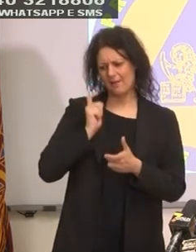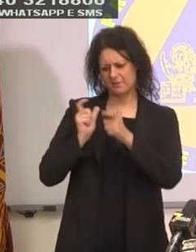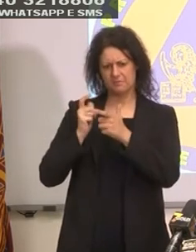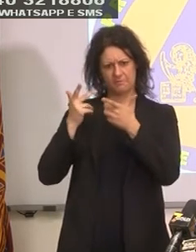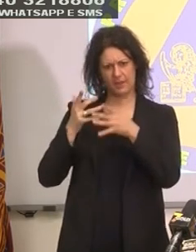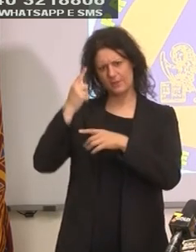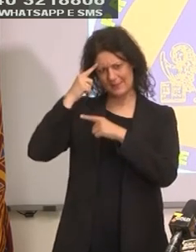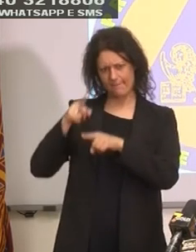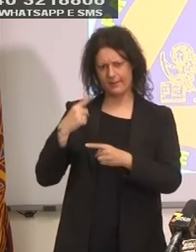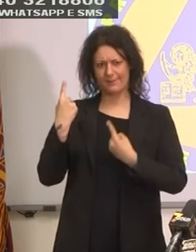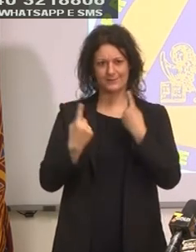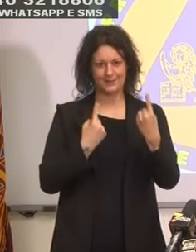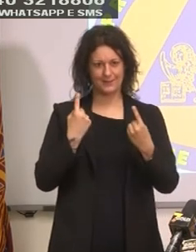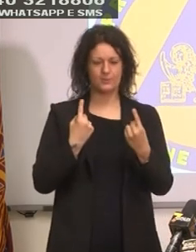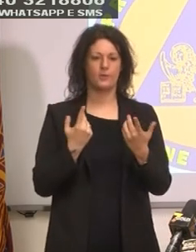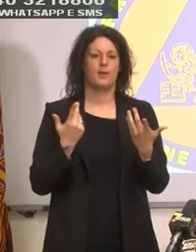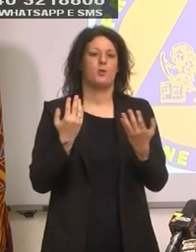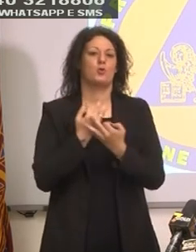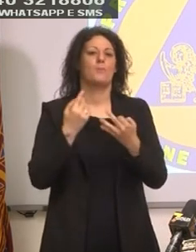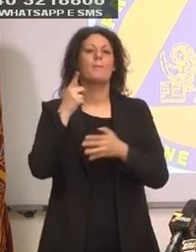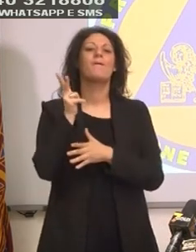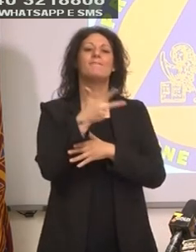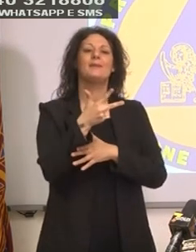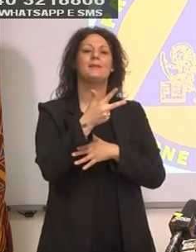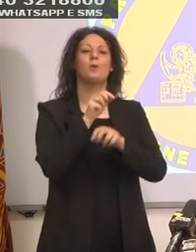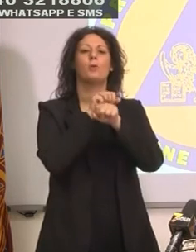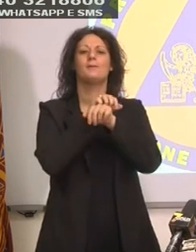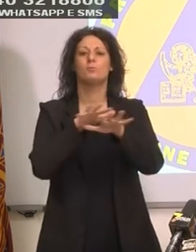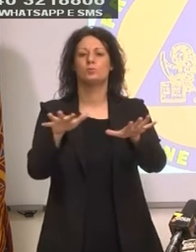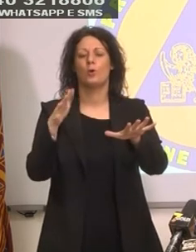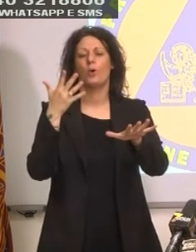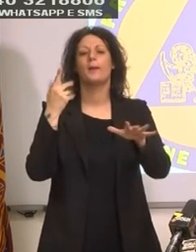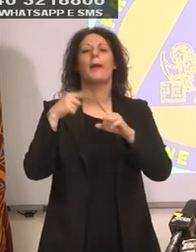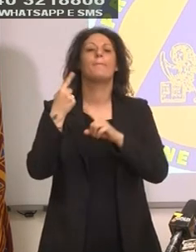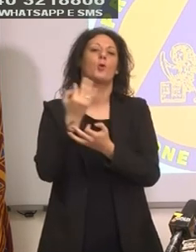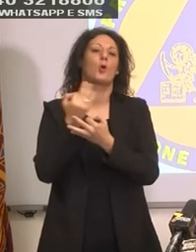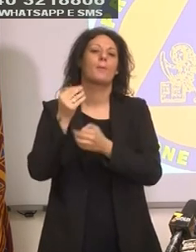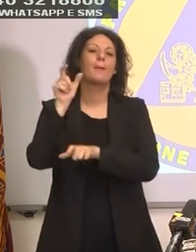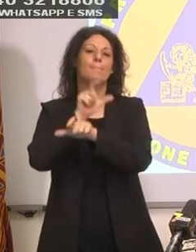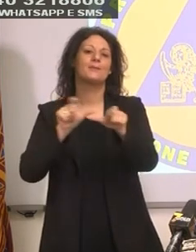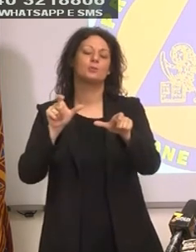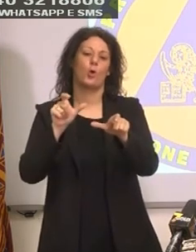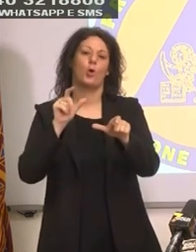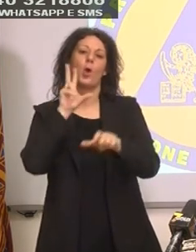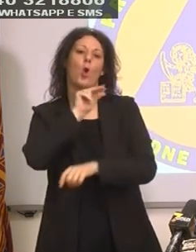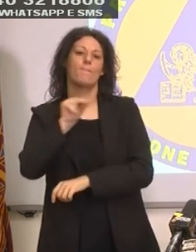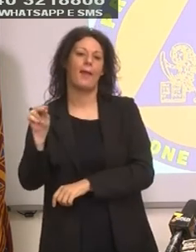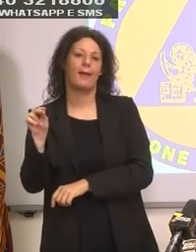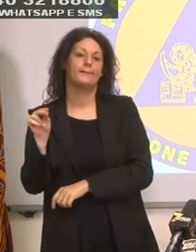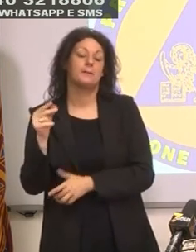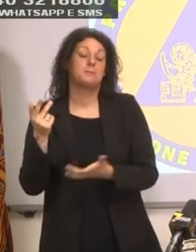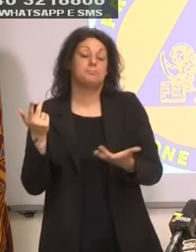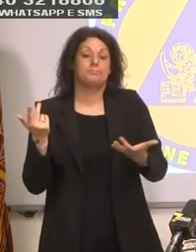che poi cioè, i video vengono diffusi, vengono ovviamente commentati, boh mi fermo lì, però